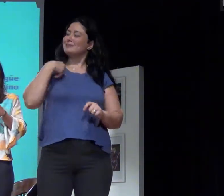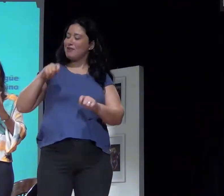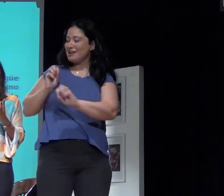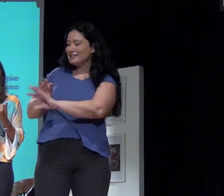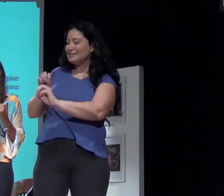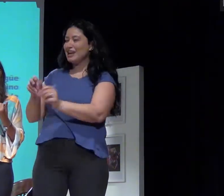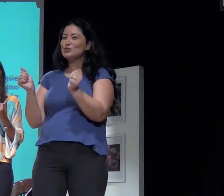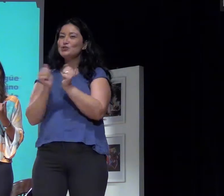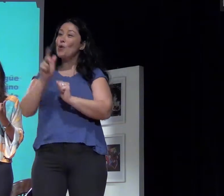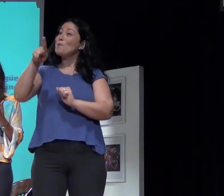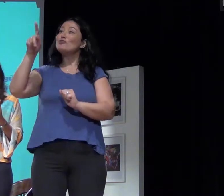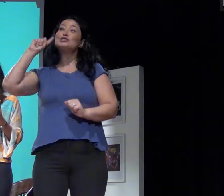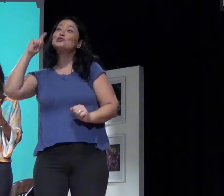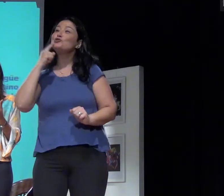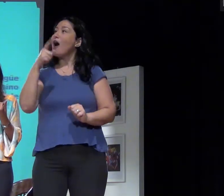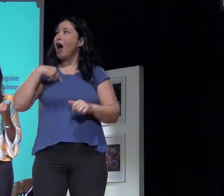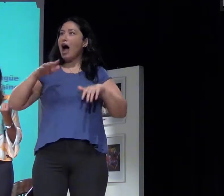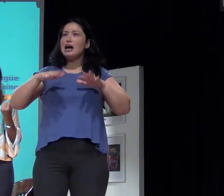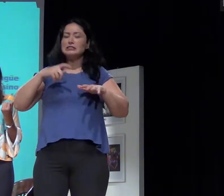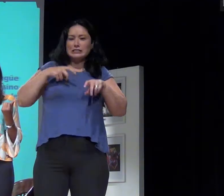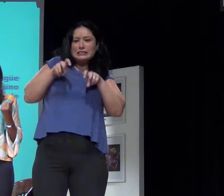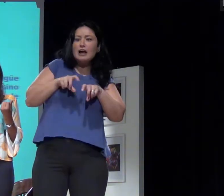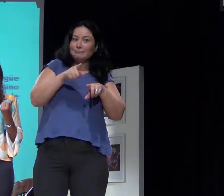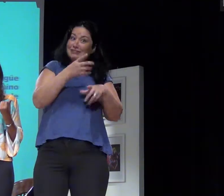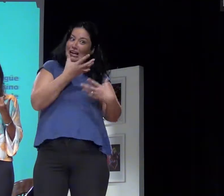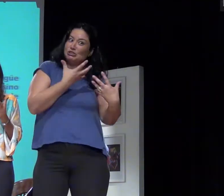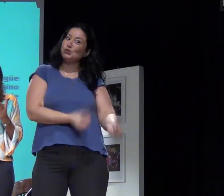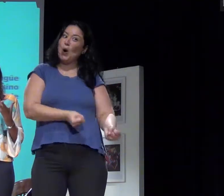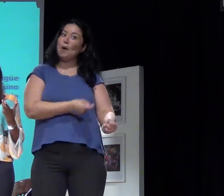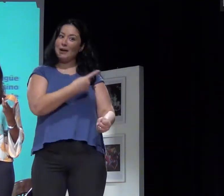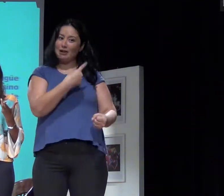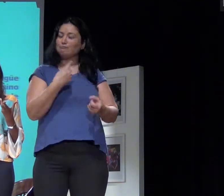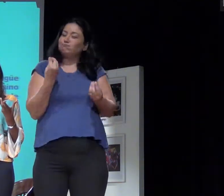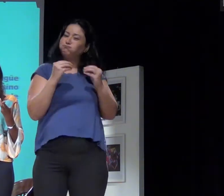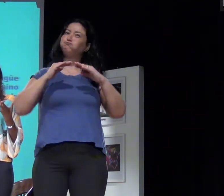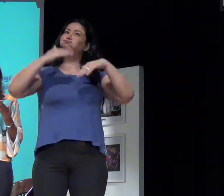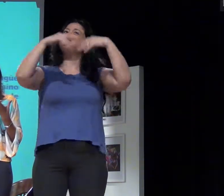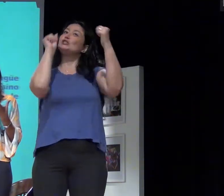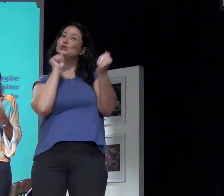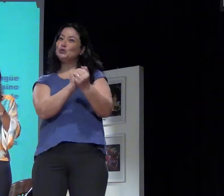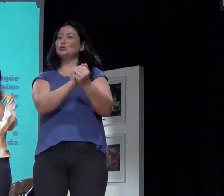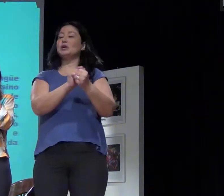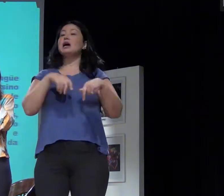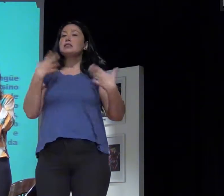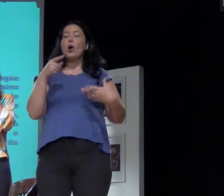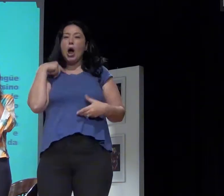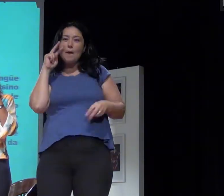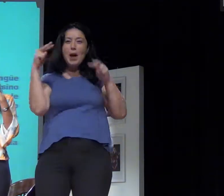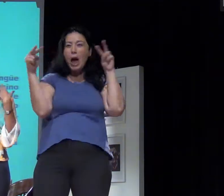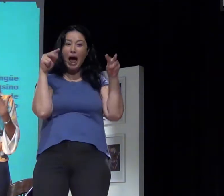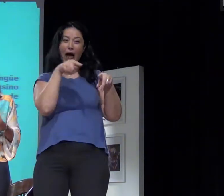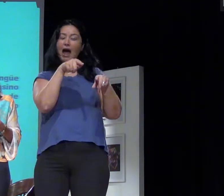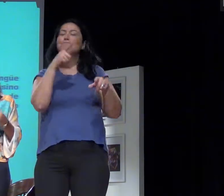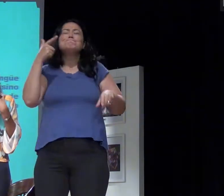ensinando juntamente com o professor surdo. Na hora que eu não sei, é ele que assume. A gente constrói junto, né? Então, isso para a gente é